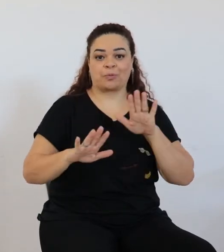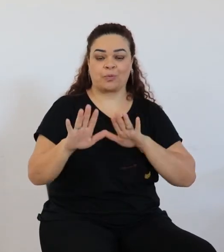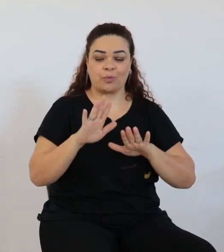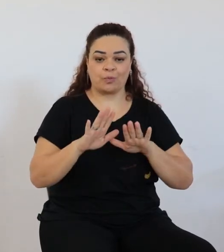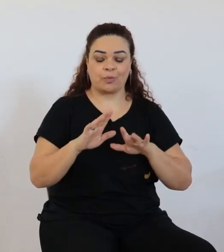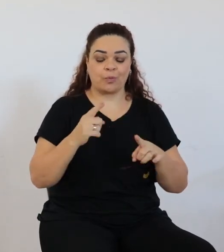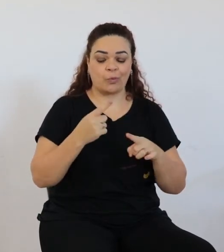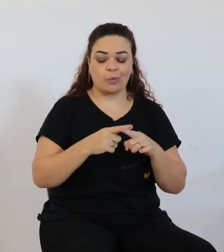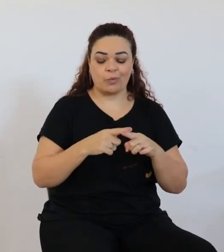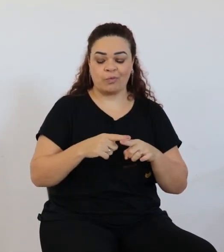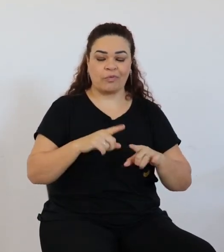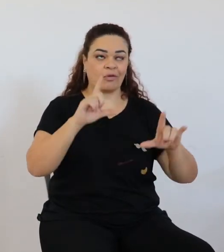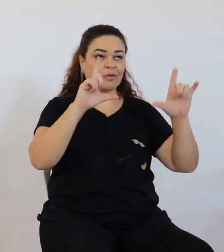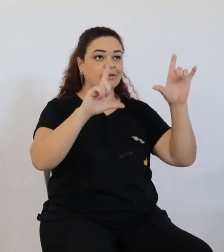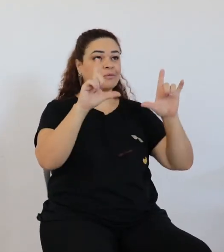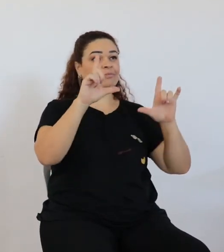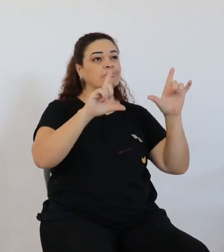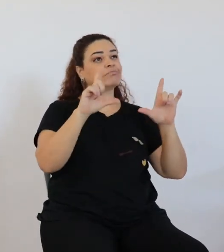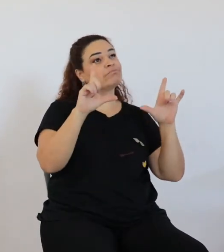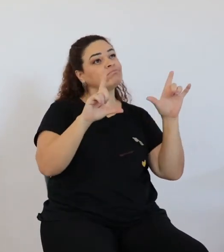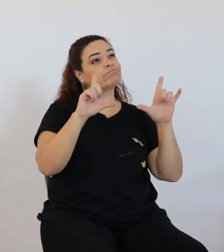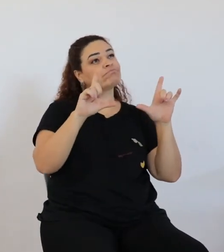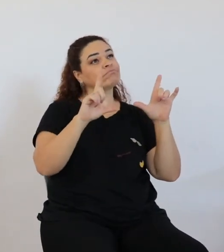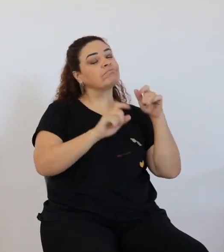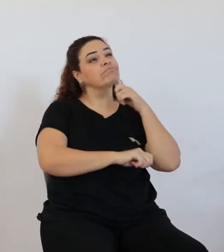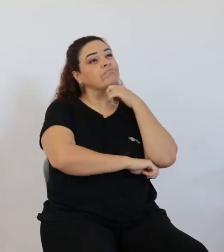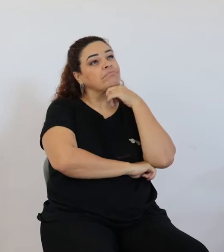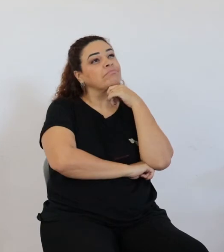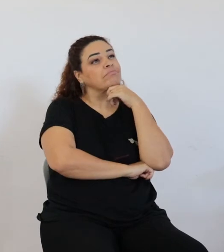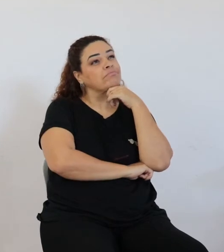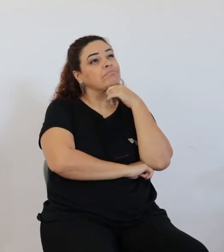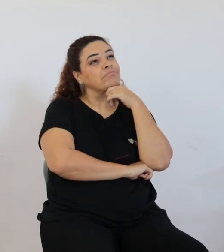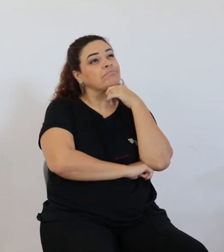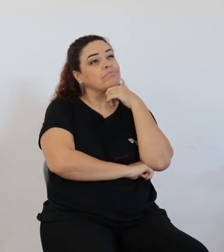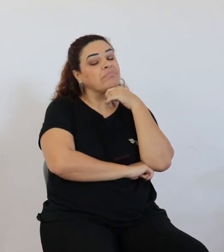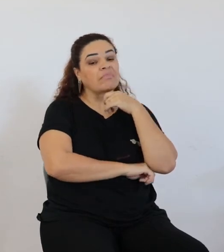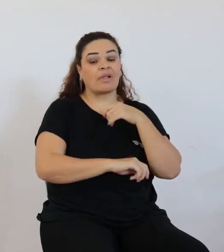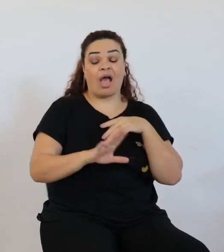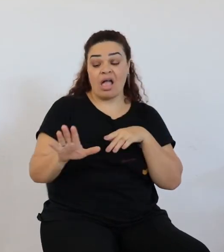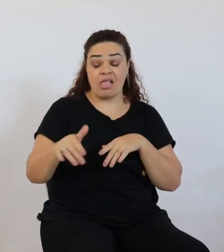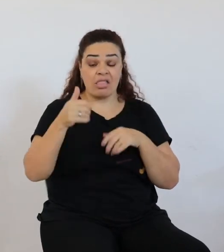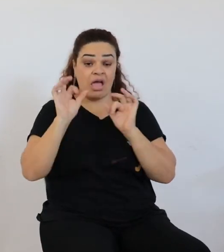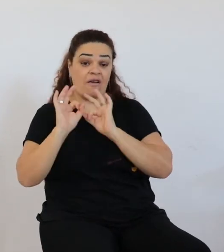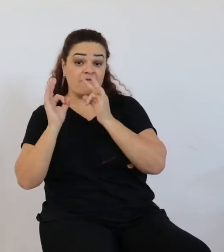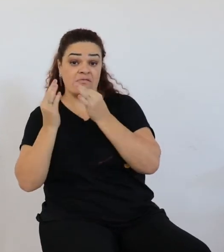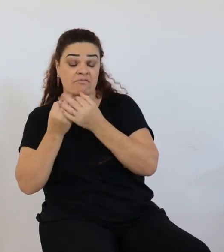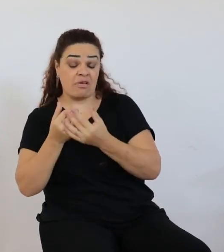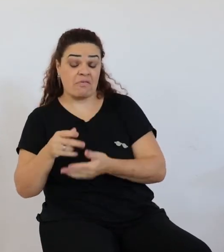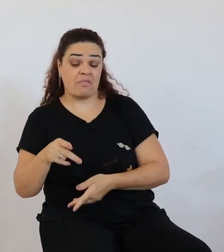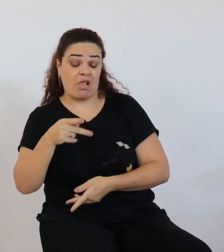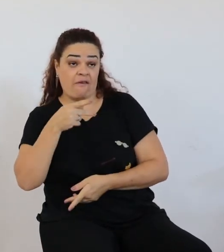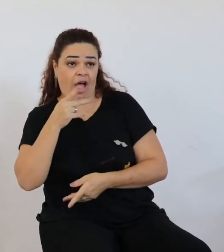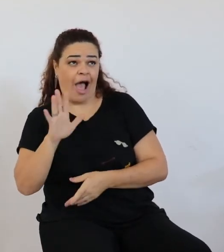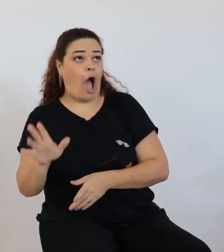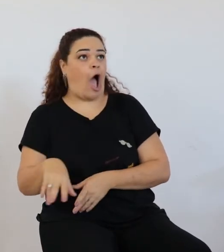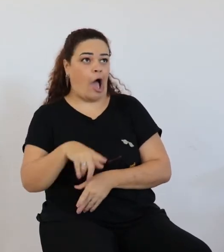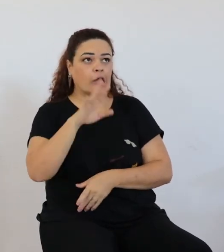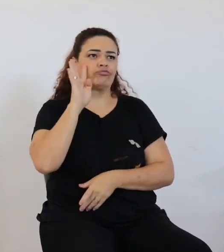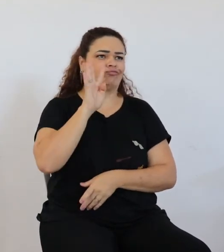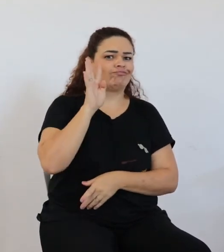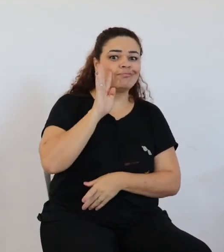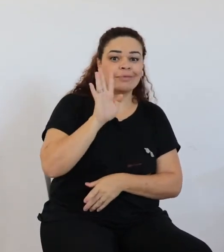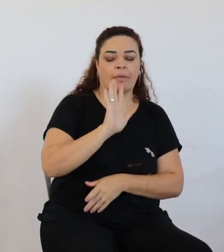muito tempo na frente da televisão, porque às vezes os pais falam, às vezes tem coisas interessantes. Tem sim, a gente tem que selecionar,